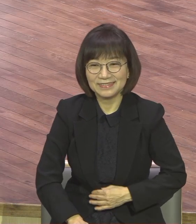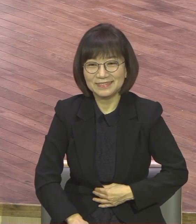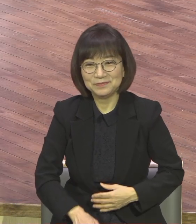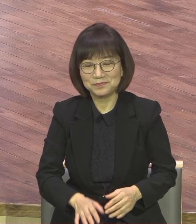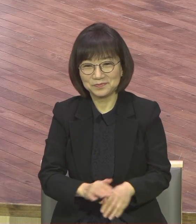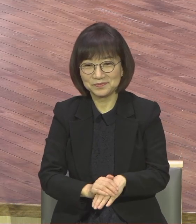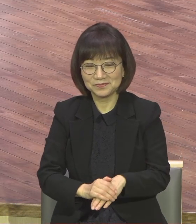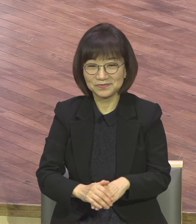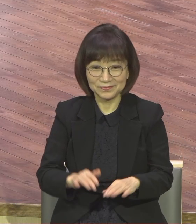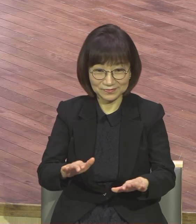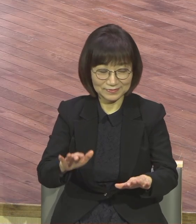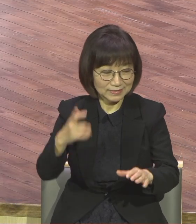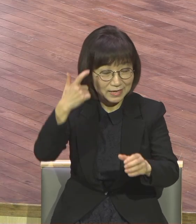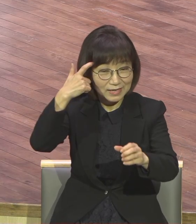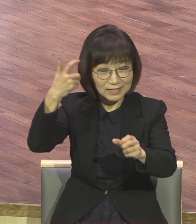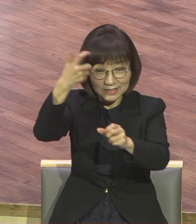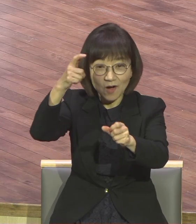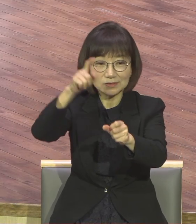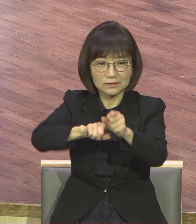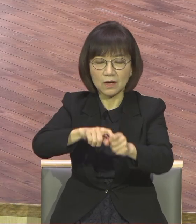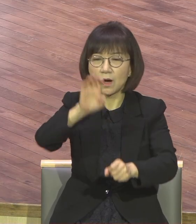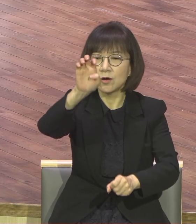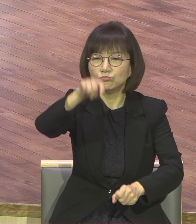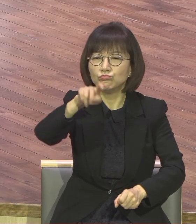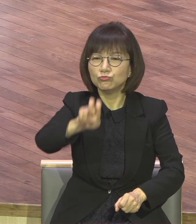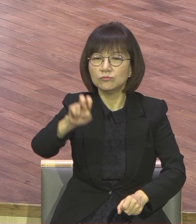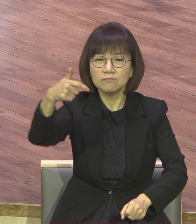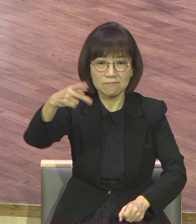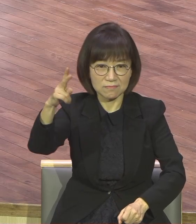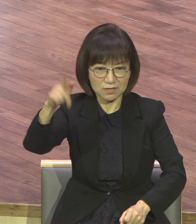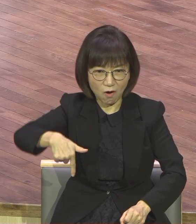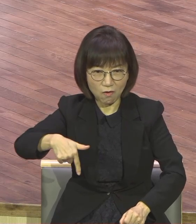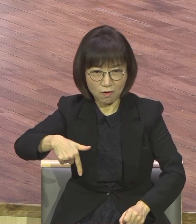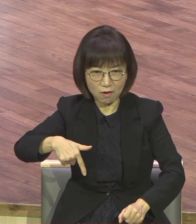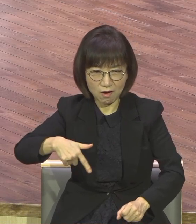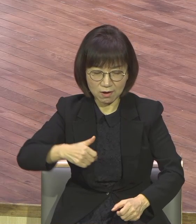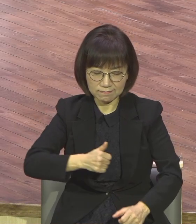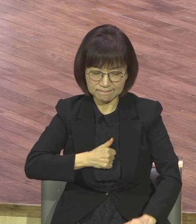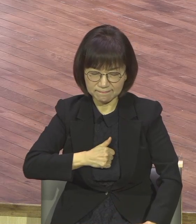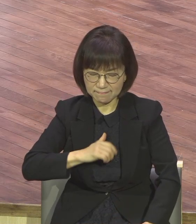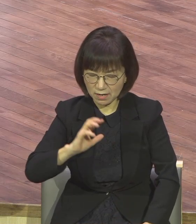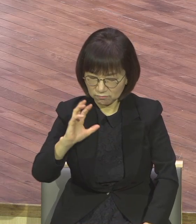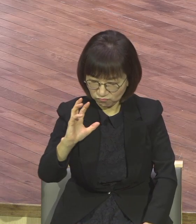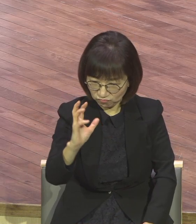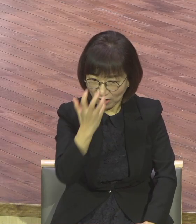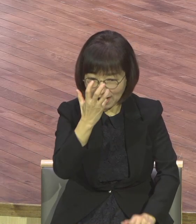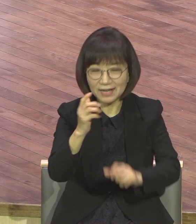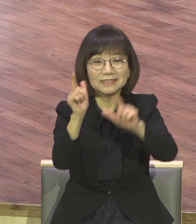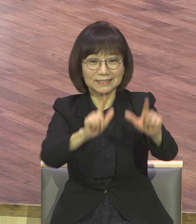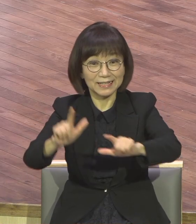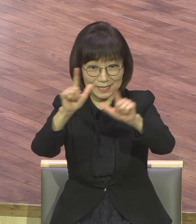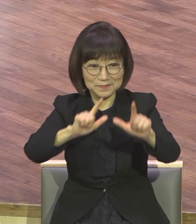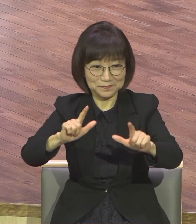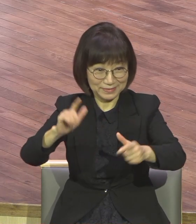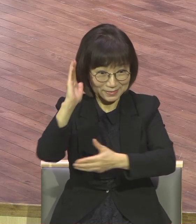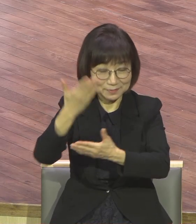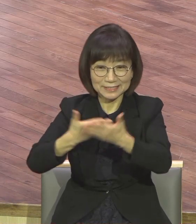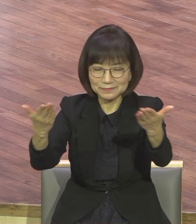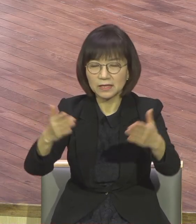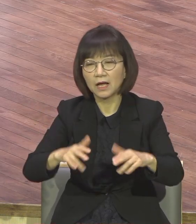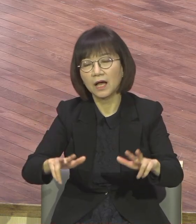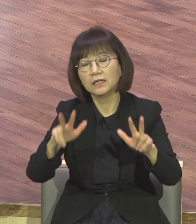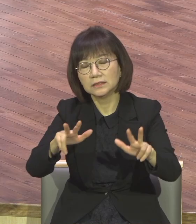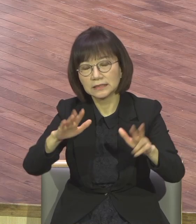대그들은 말씀 가지고 영적 품격이 있는 삶이란 제목으로 말씀을 드립니다. 지금